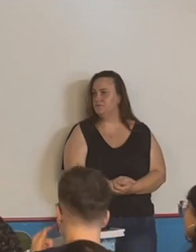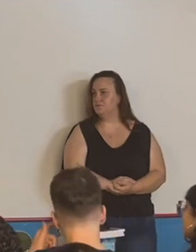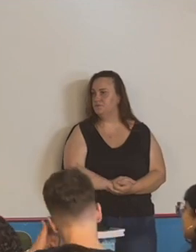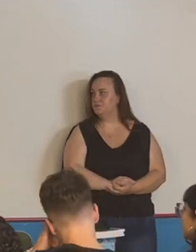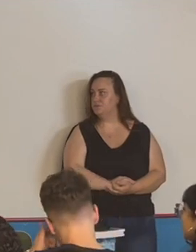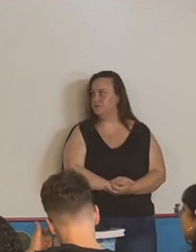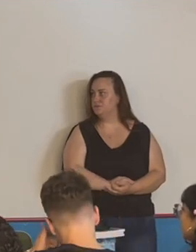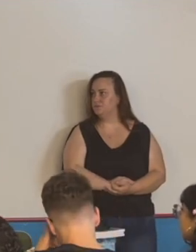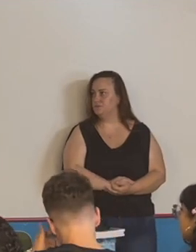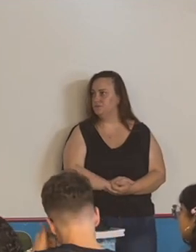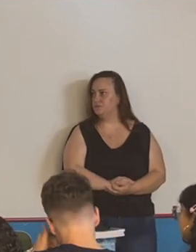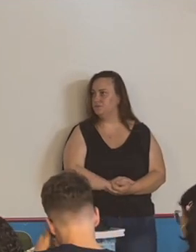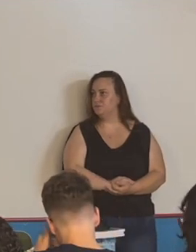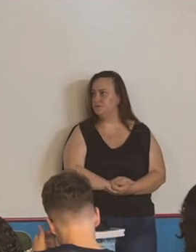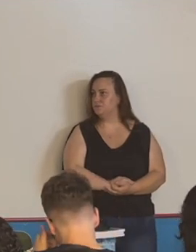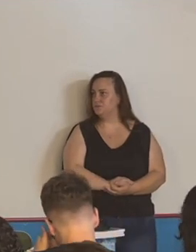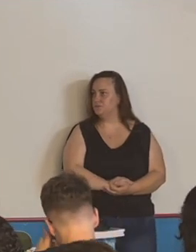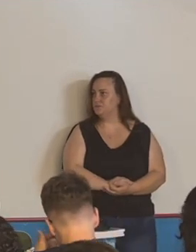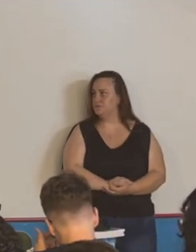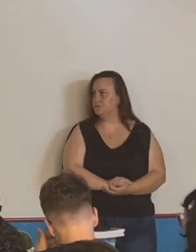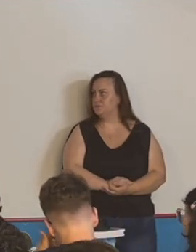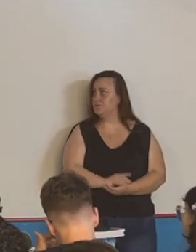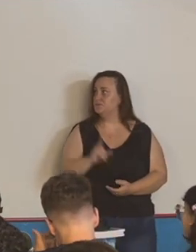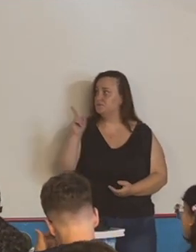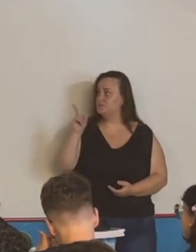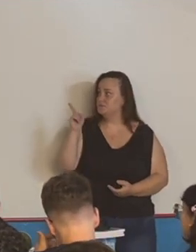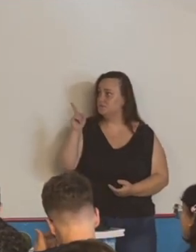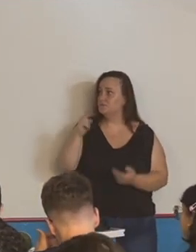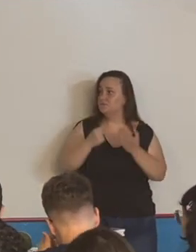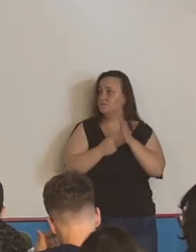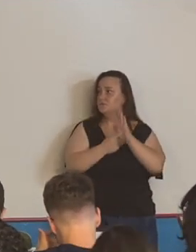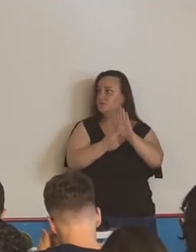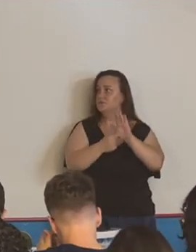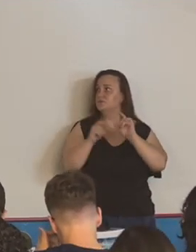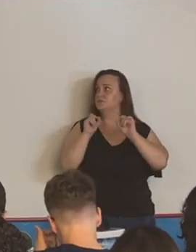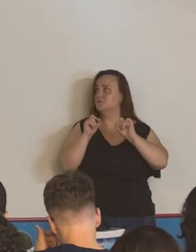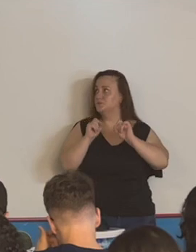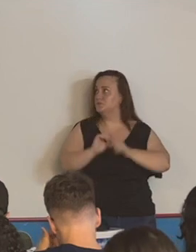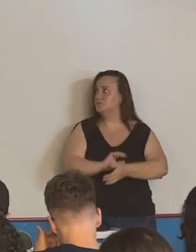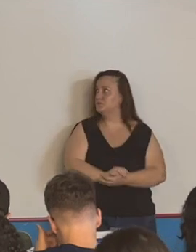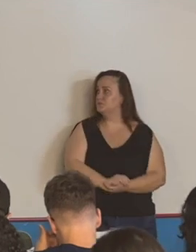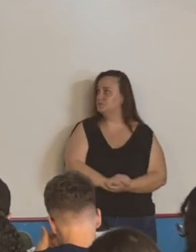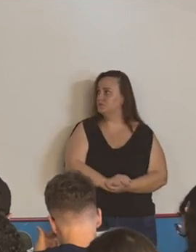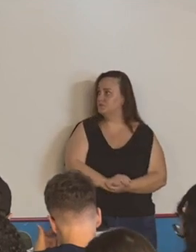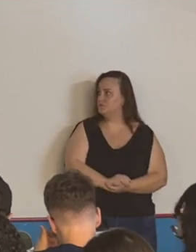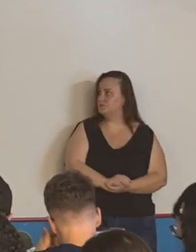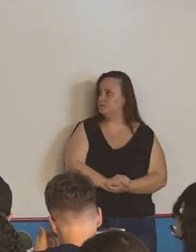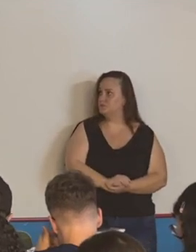Isso aqui é uma cena